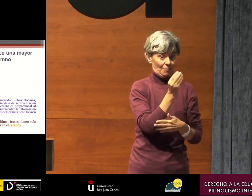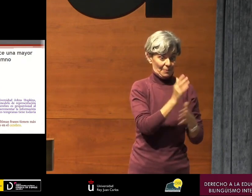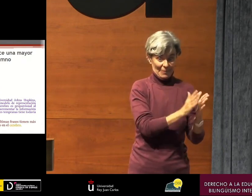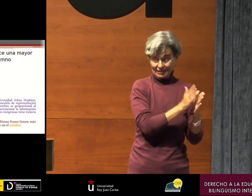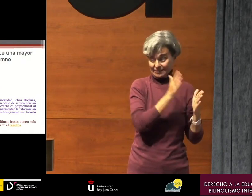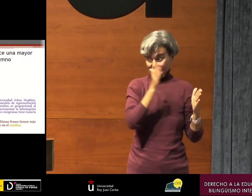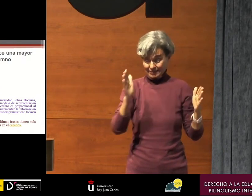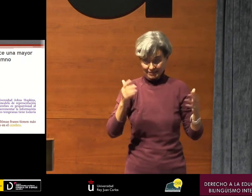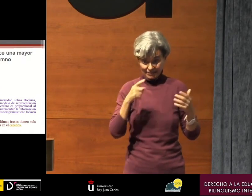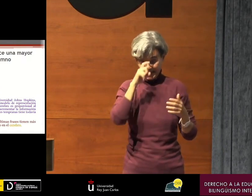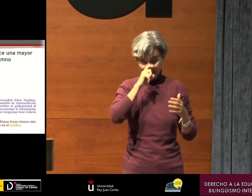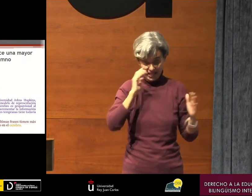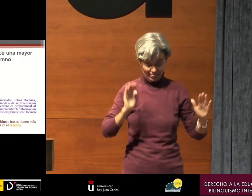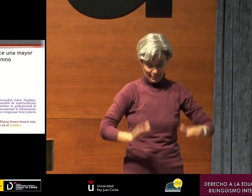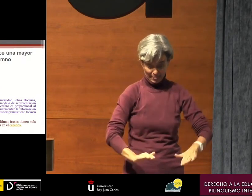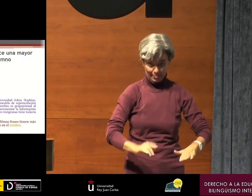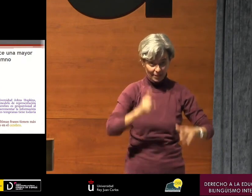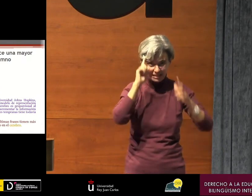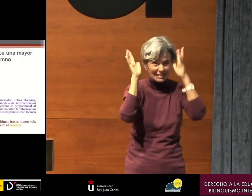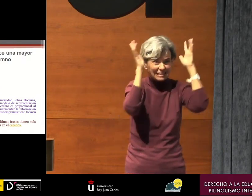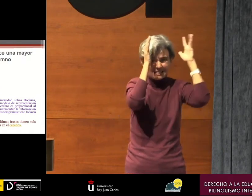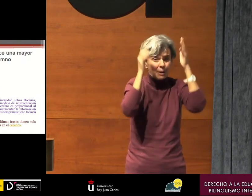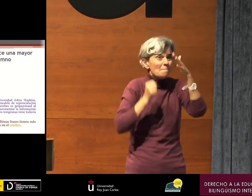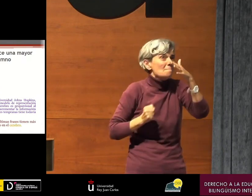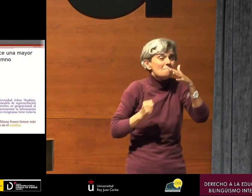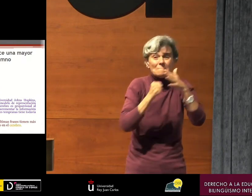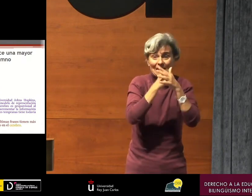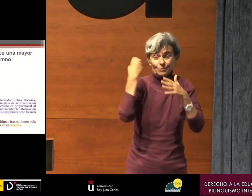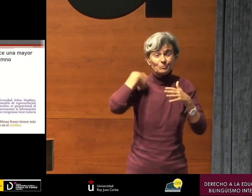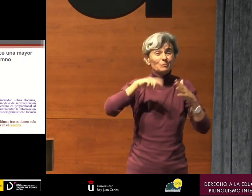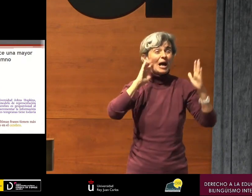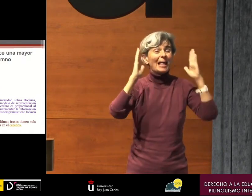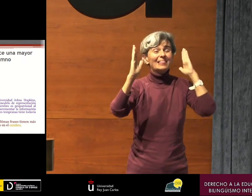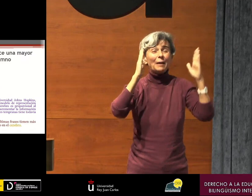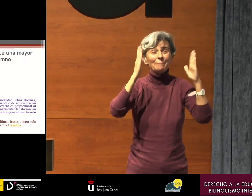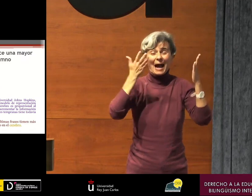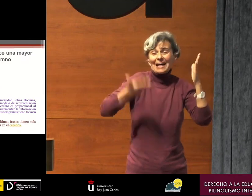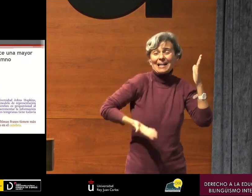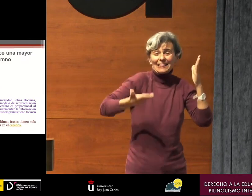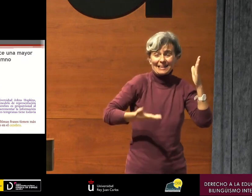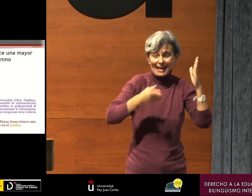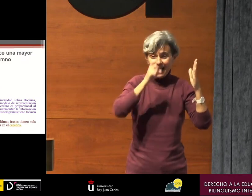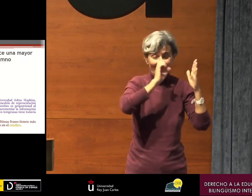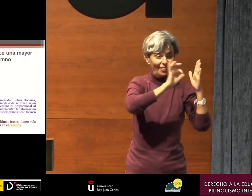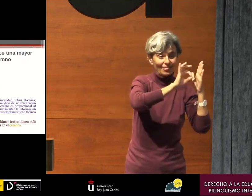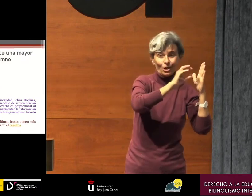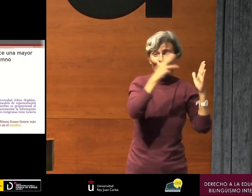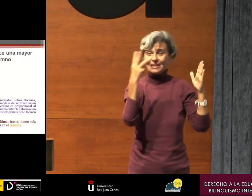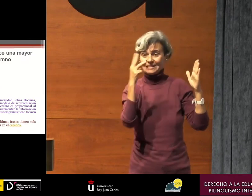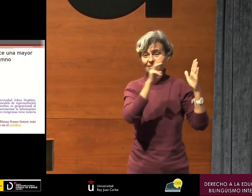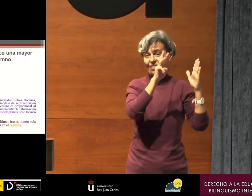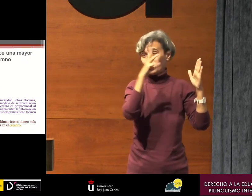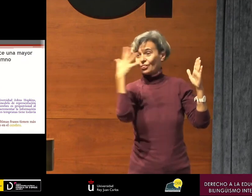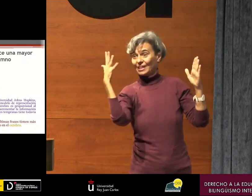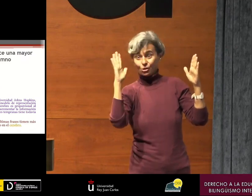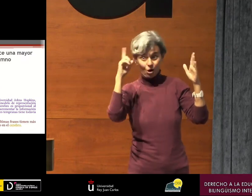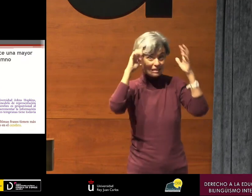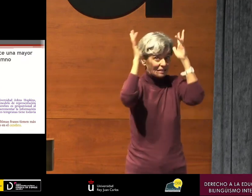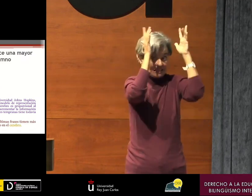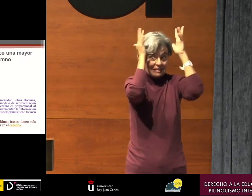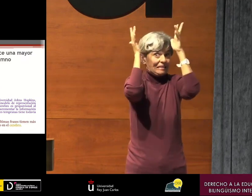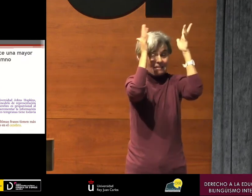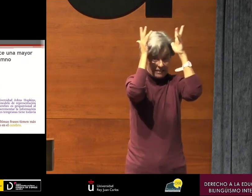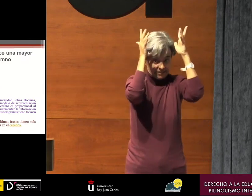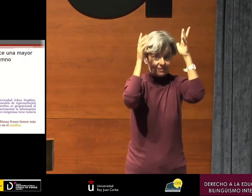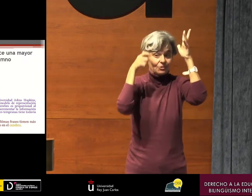se utilizan. Cuanto más palabras y signos se utilicen, se produce una mayor activación neuronal,